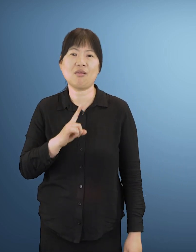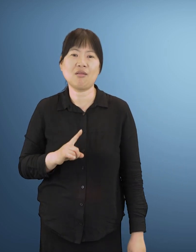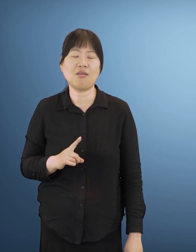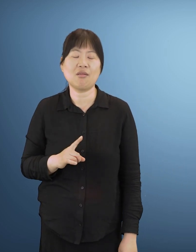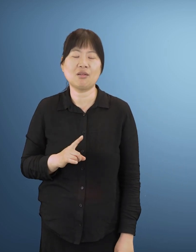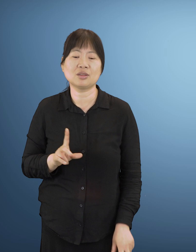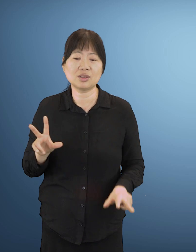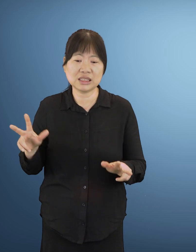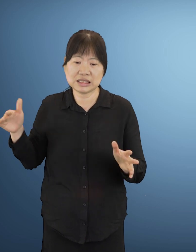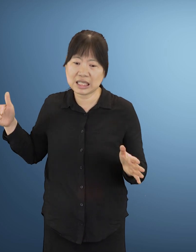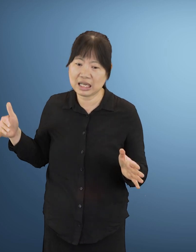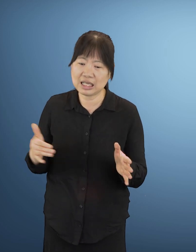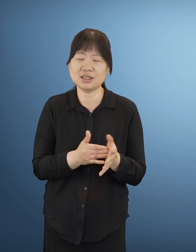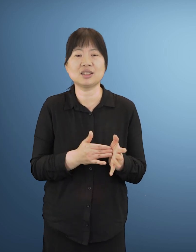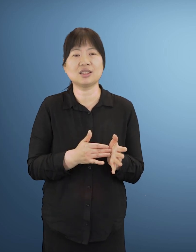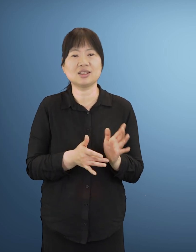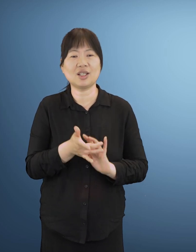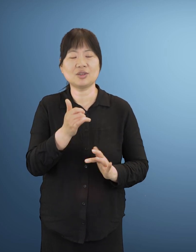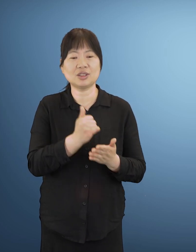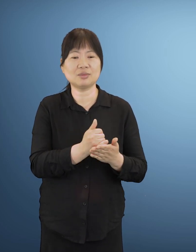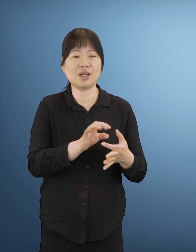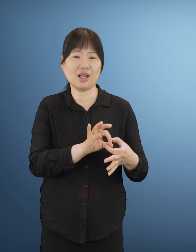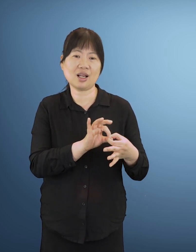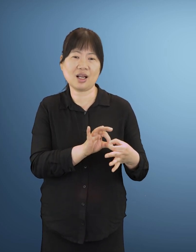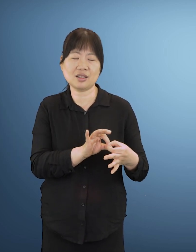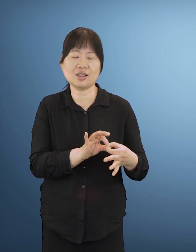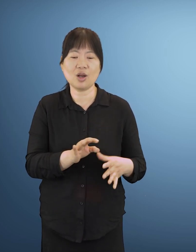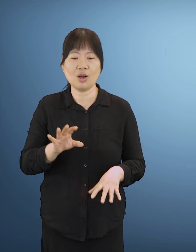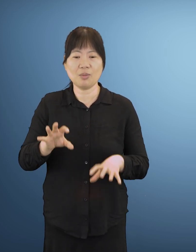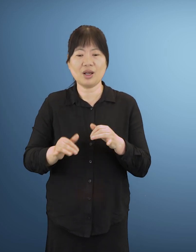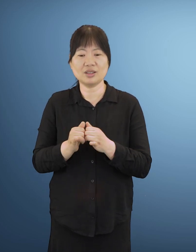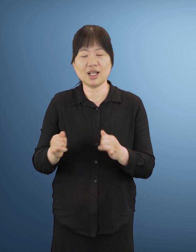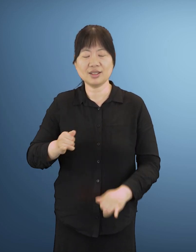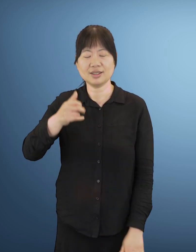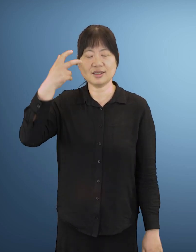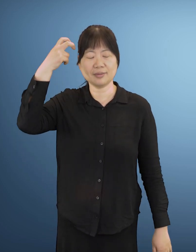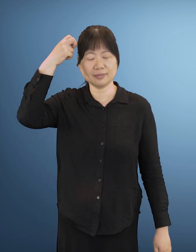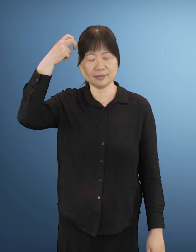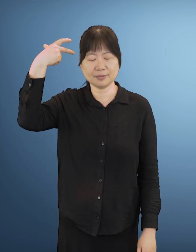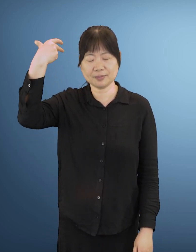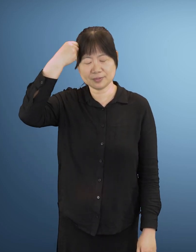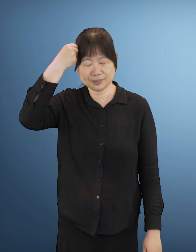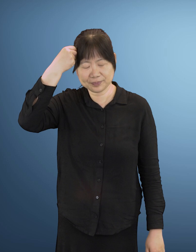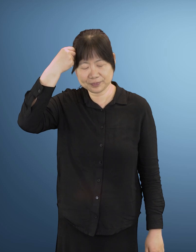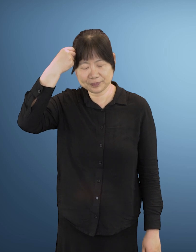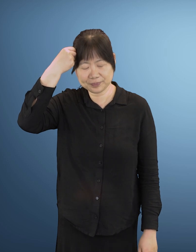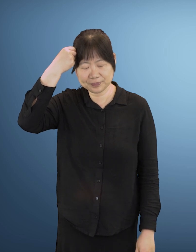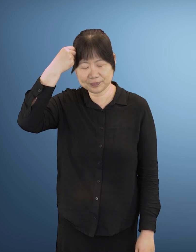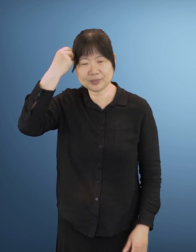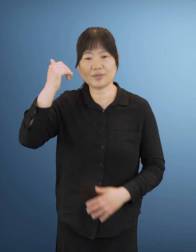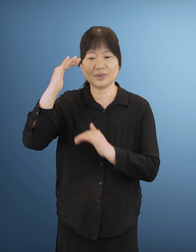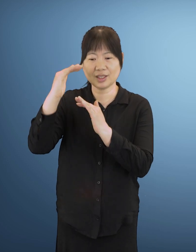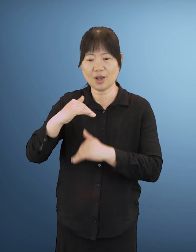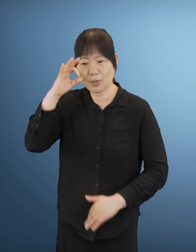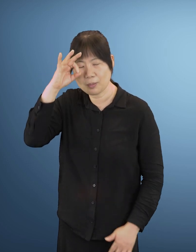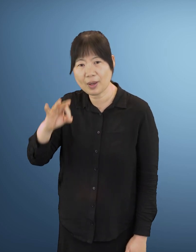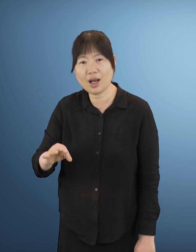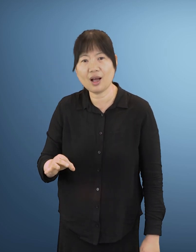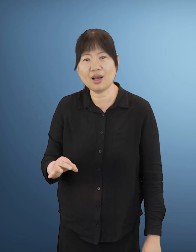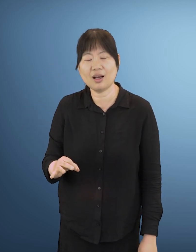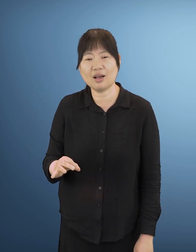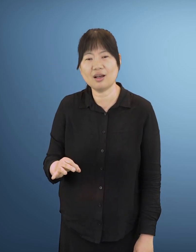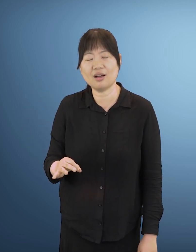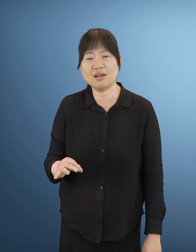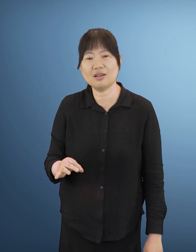예수님에 관련되어서 마을 사람들이 인지하고 있던 이 놀라움의 근거가 되는 내용들은,